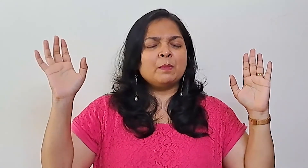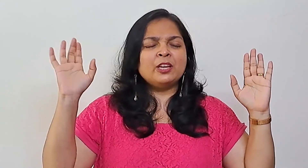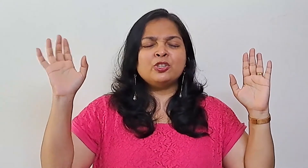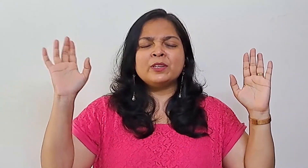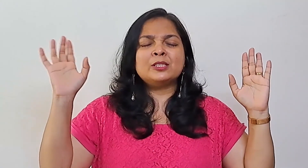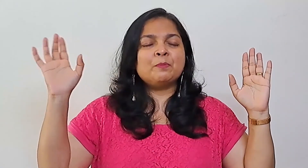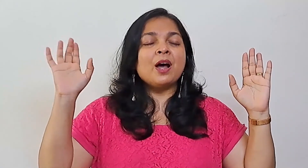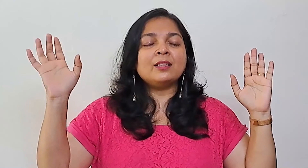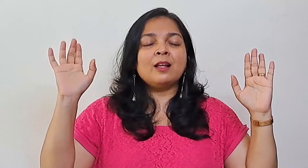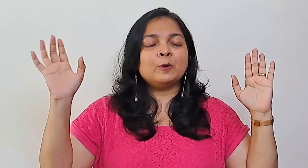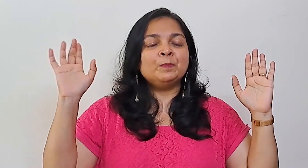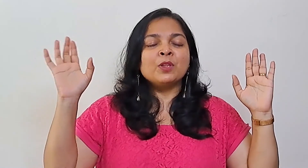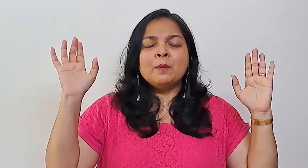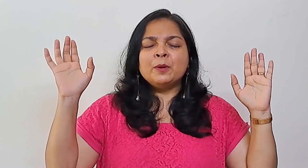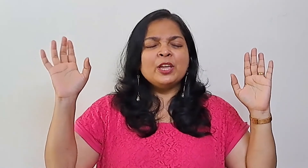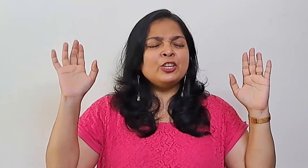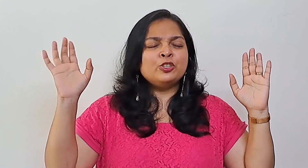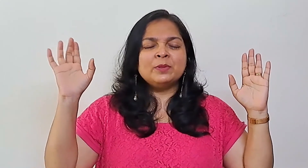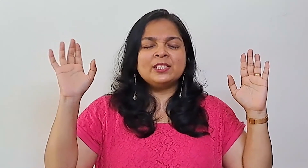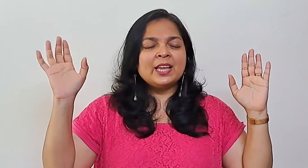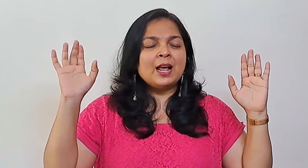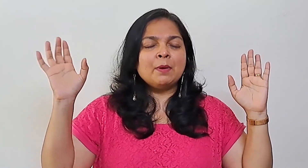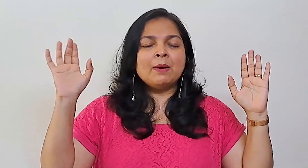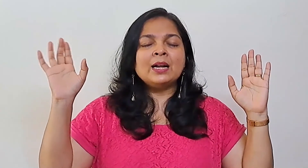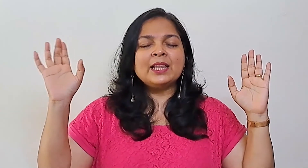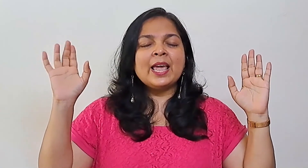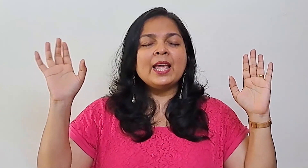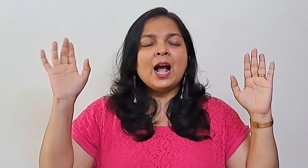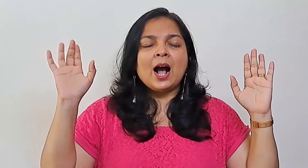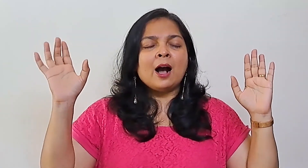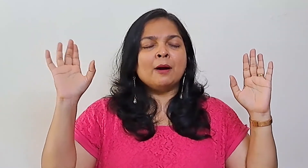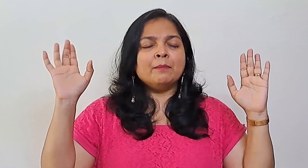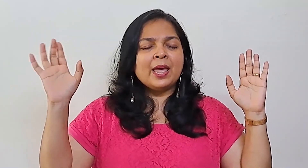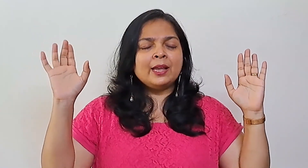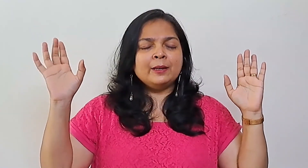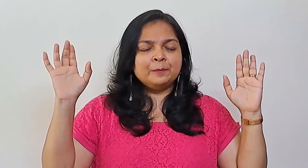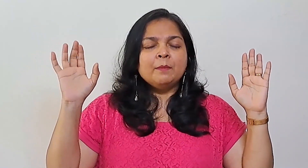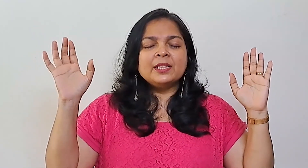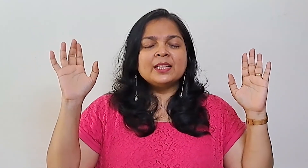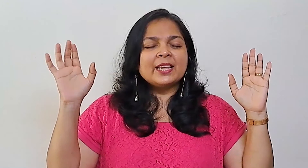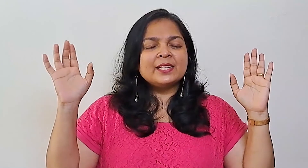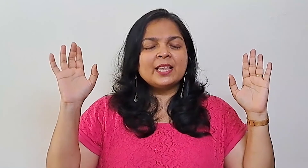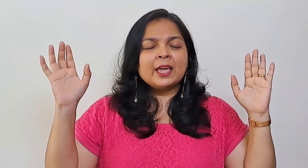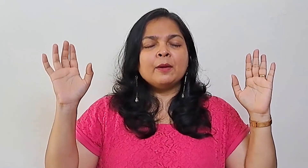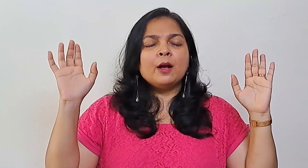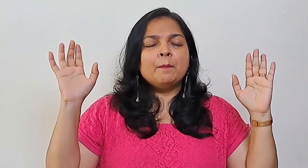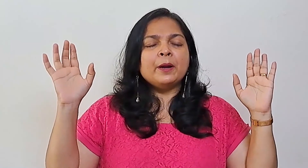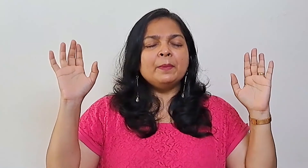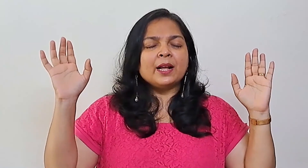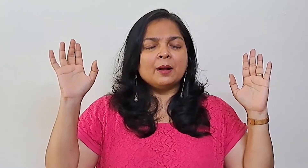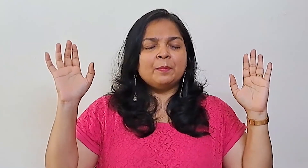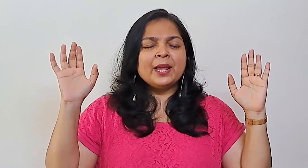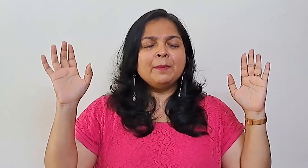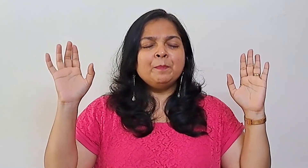ਪਿਤਾ ਪਰਮੇਸ਼ਵਰ। ਇਹ ਪ੍ਰਾਰਥਨਾ ਨੂੰ ਪ੍ਰਭੂ ਯੀਸ਼ੂ ਮਸੀਹ ਦੇ ਨਾਮ ਦੇ ਵਿੱਚ ਮੰਗਦੇ ਹਾਂ, ਆਮੇਨ। ਮੇਰੇ ਨਾਲ ਤੁਸੀਂ ਬੋਲ ਸਕਦੇ ਹੋ,